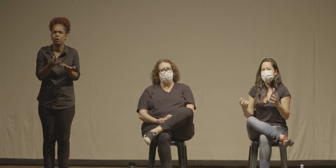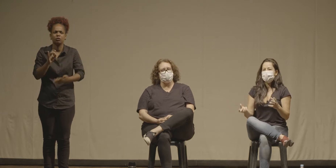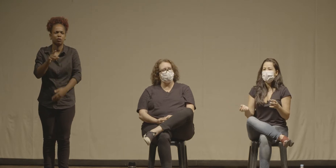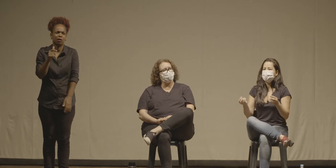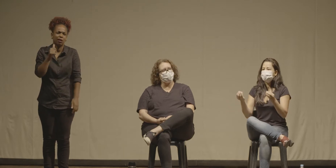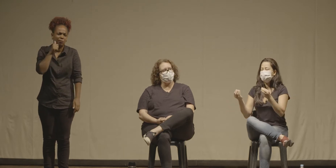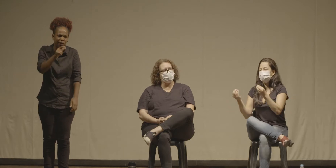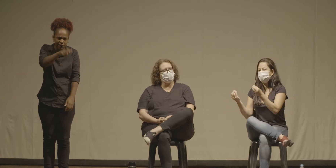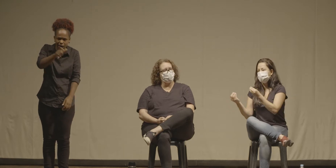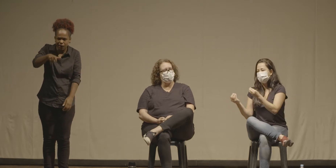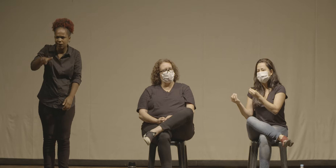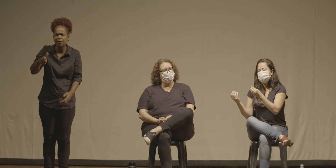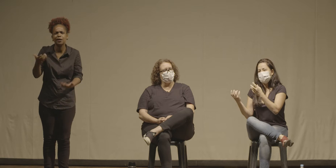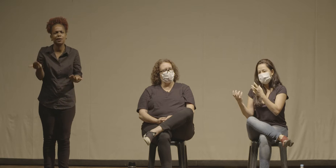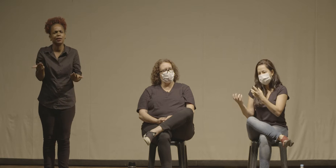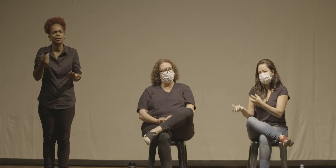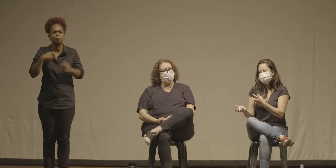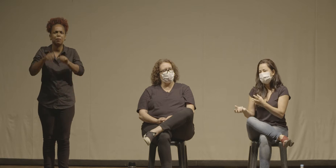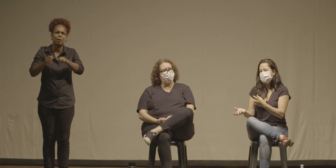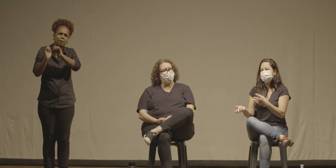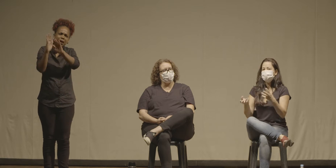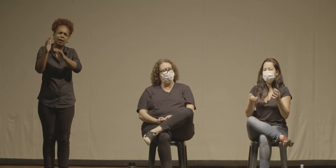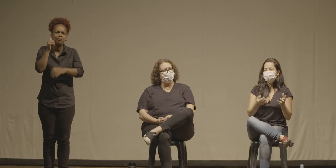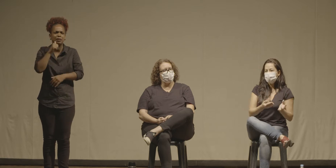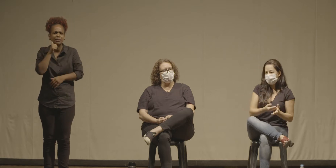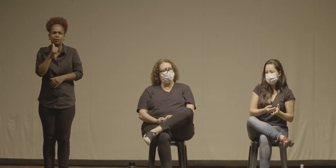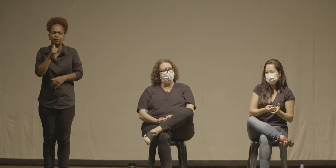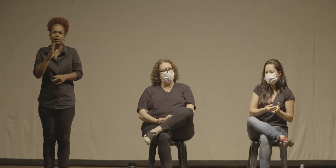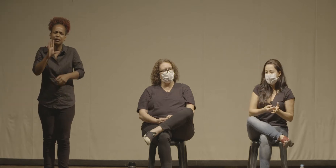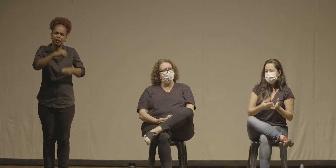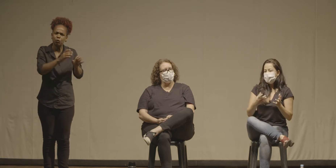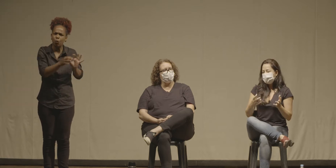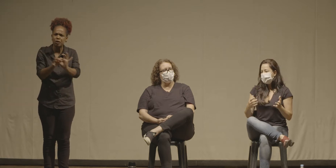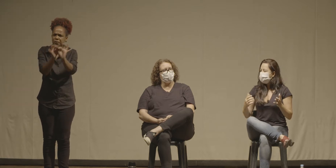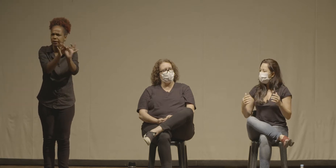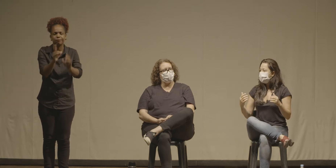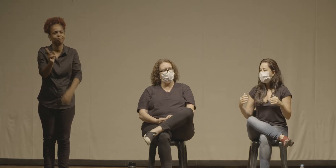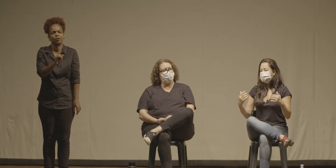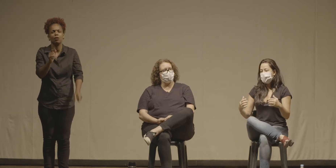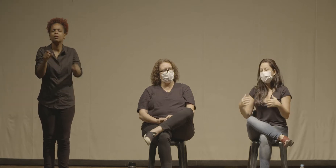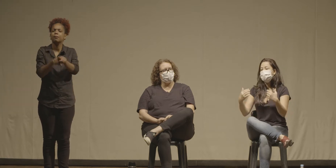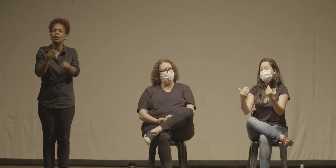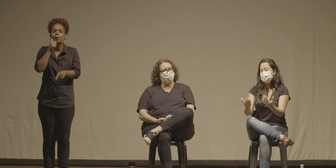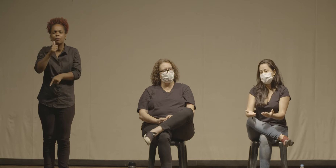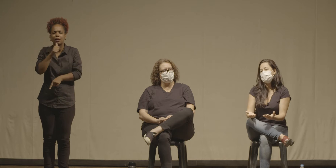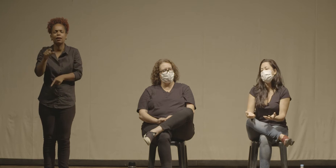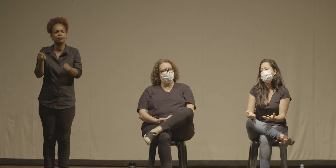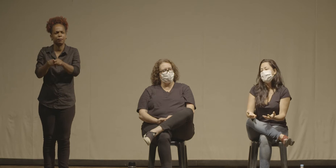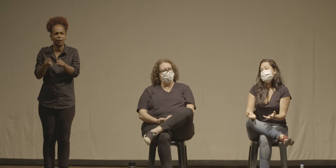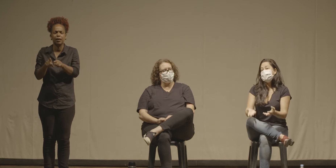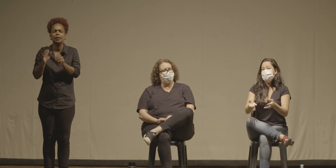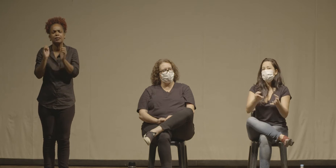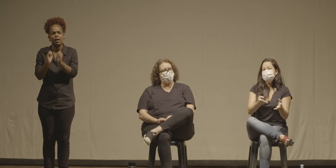só colocar o basquetebol feminino nos Jogos Olímpicos. Foi também colocar a mulher numa